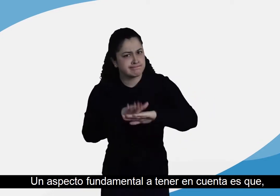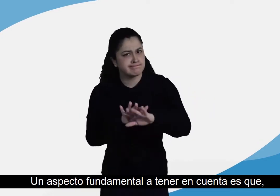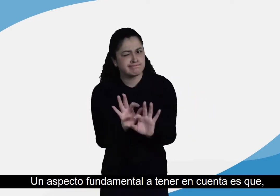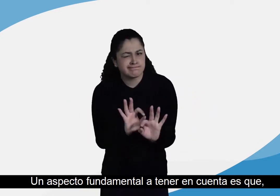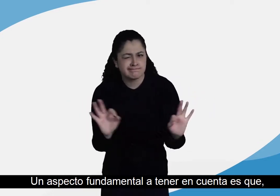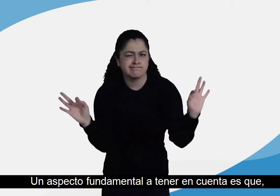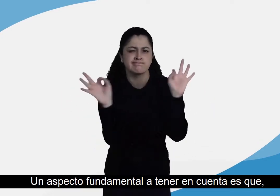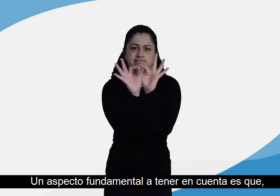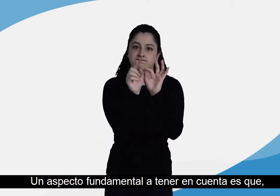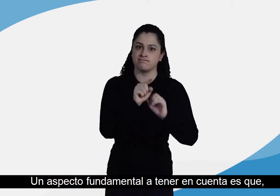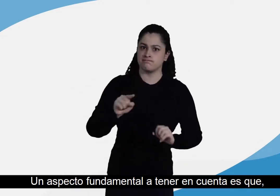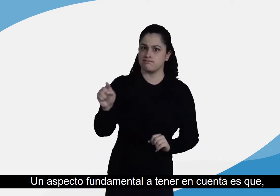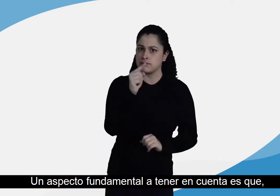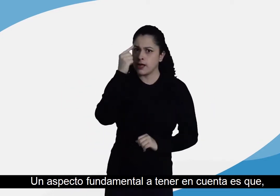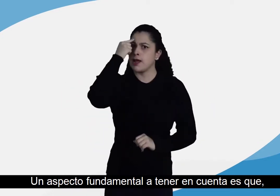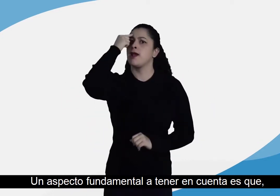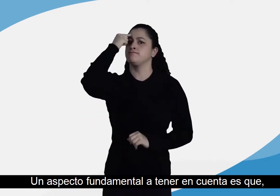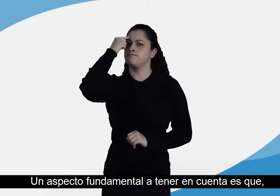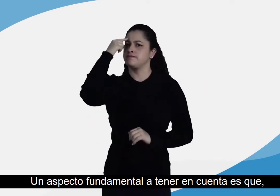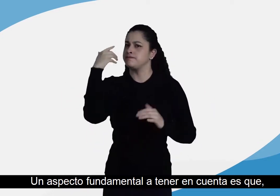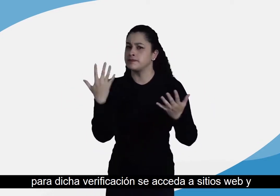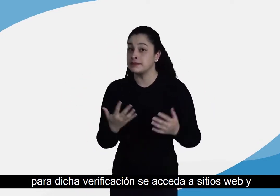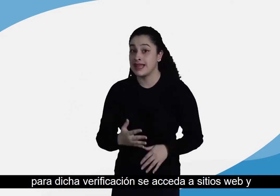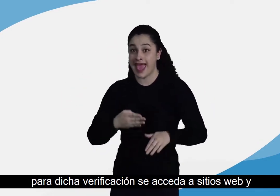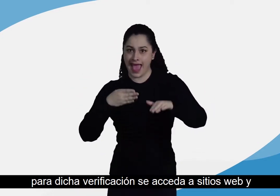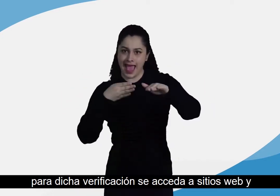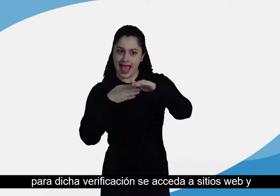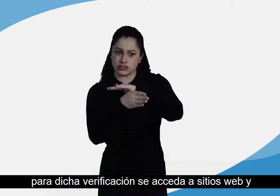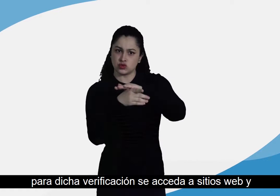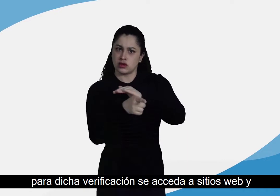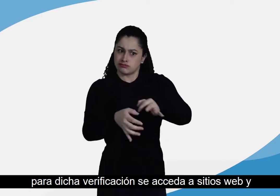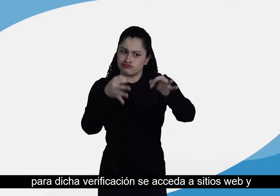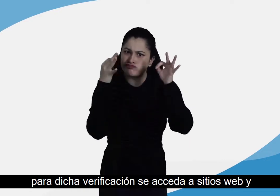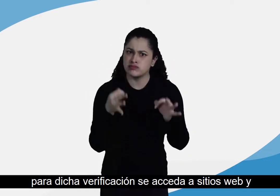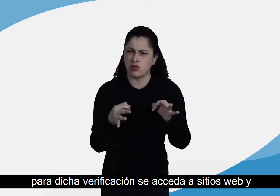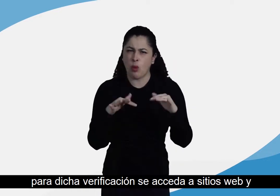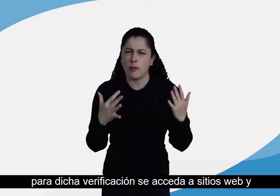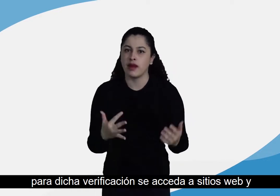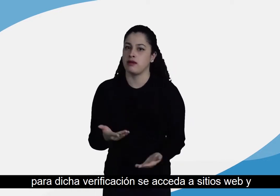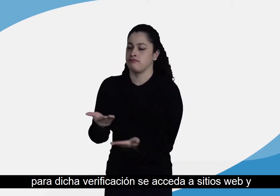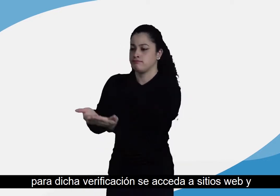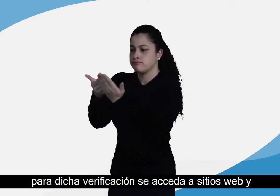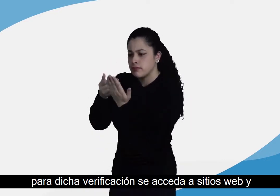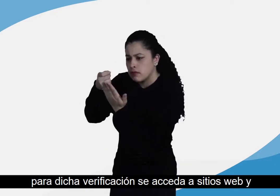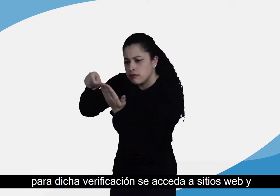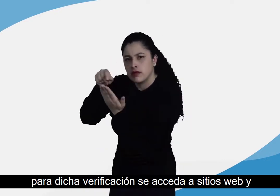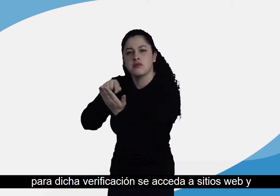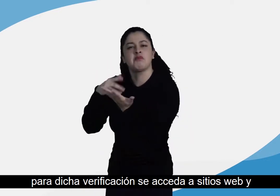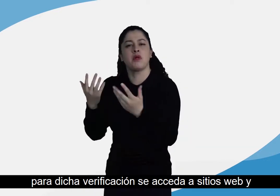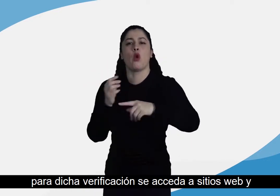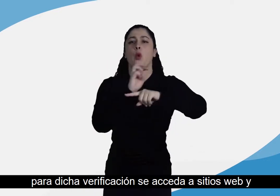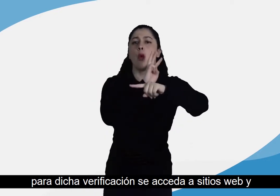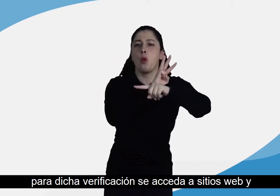Un aspecto fundamental a tener en cuenta es que para dicha verificación se acceda a sitios web